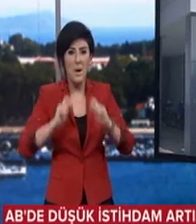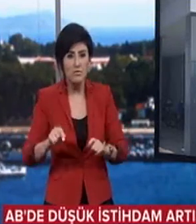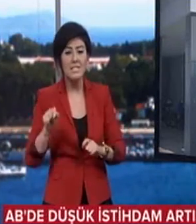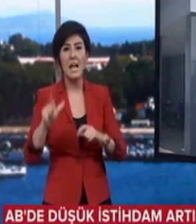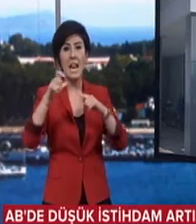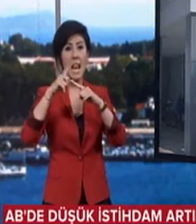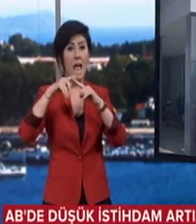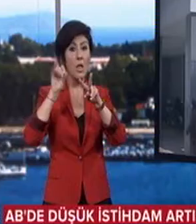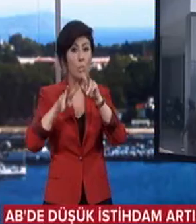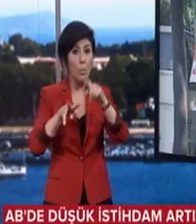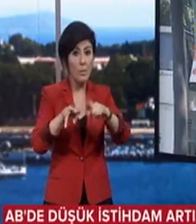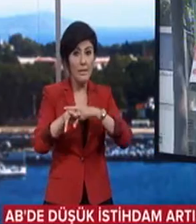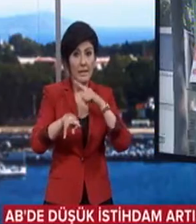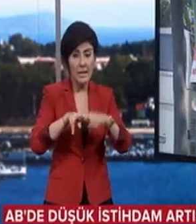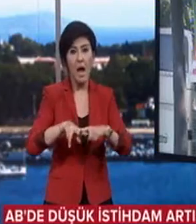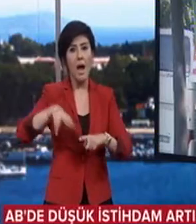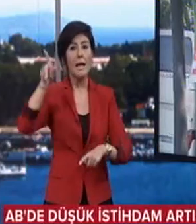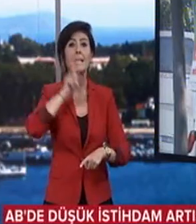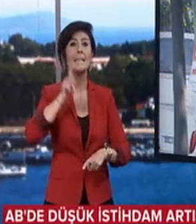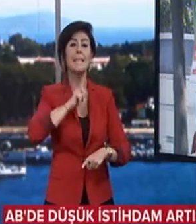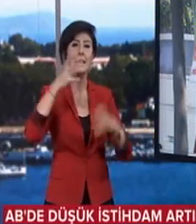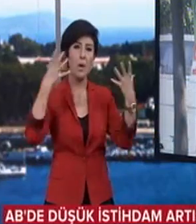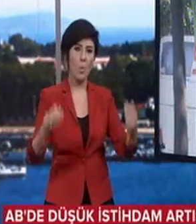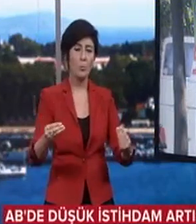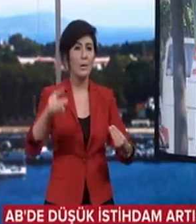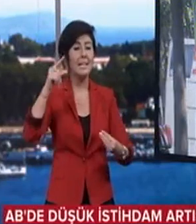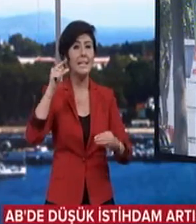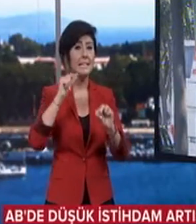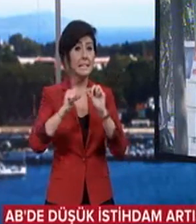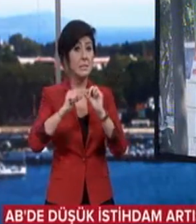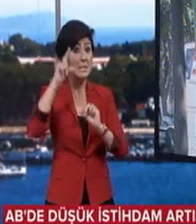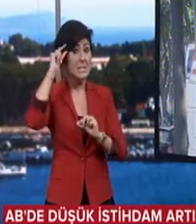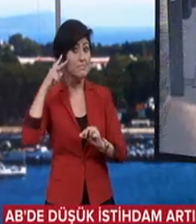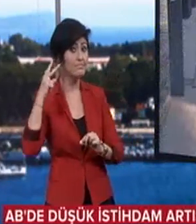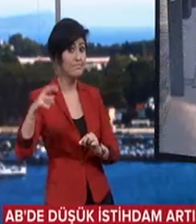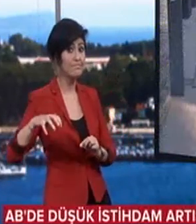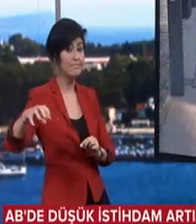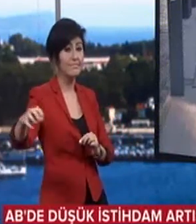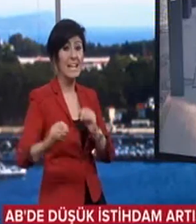ülkeler Macaristan, Letonya ve İngiltere oldu. Kıbrıs Rum kesiminde